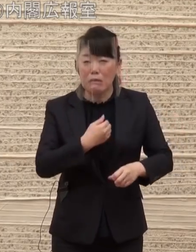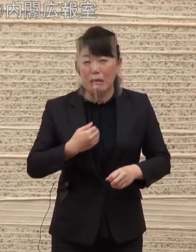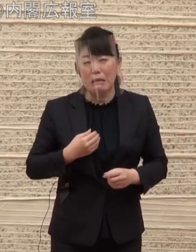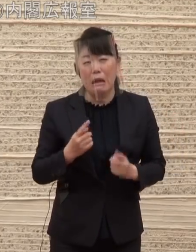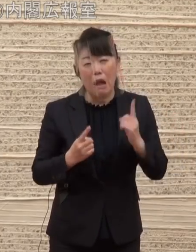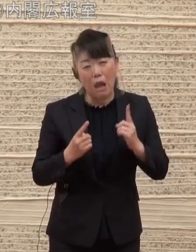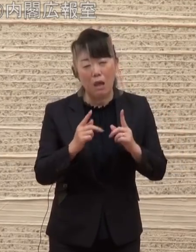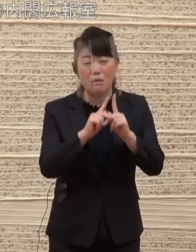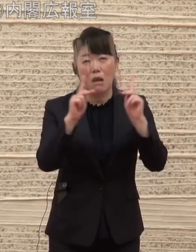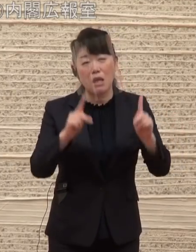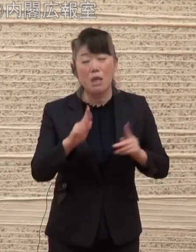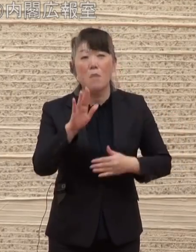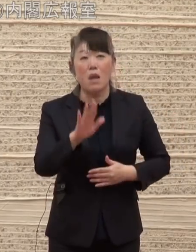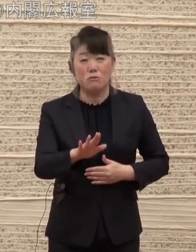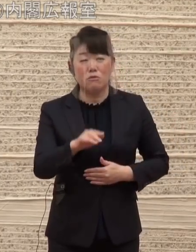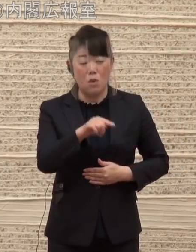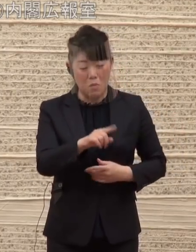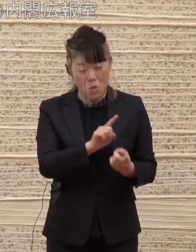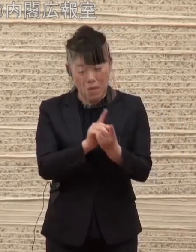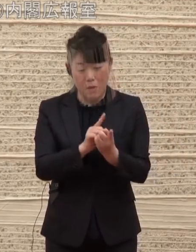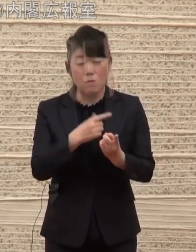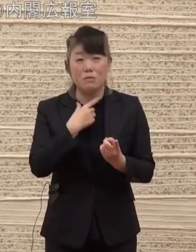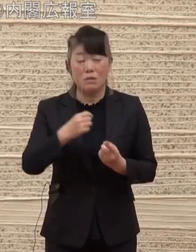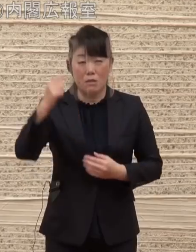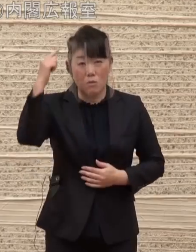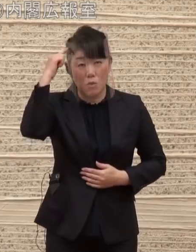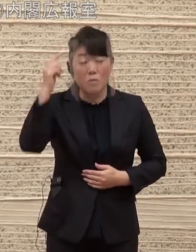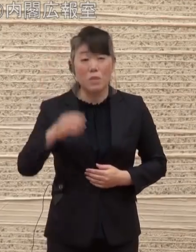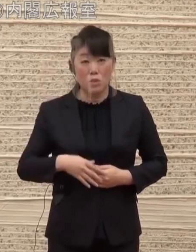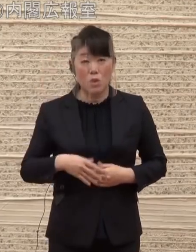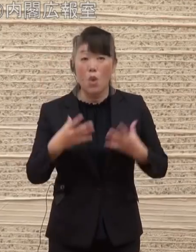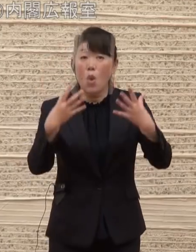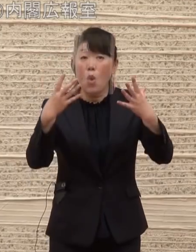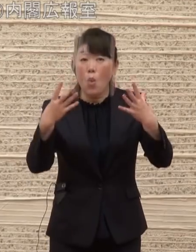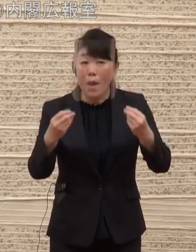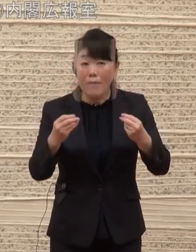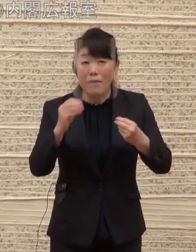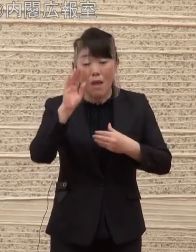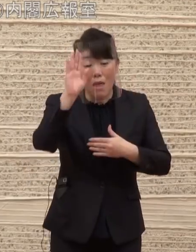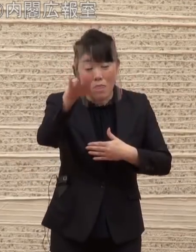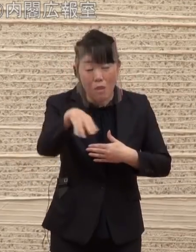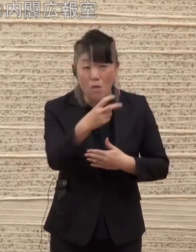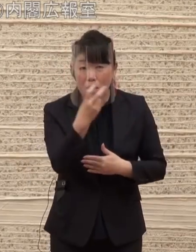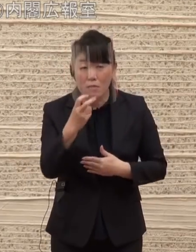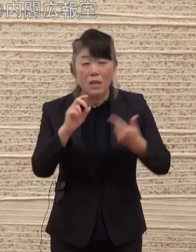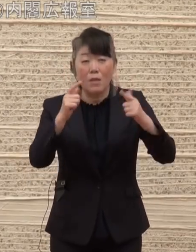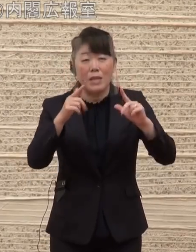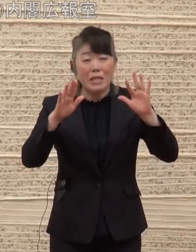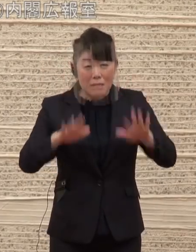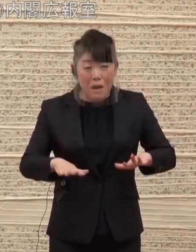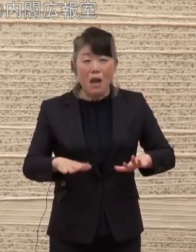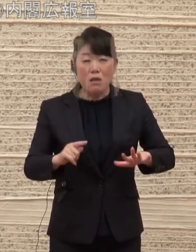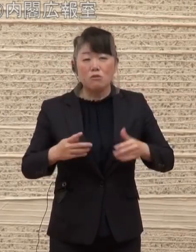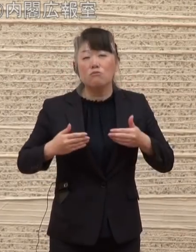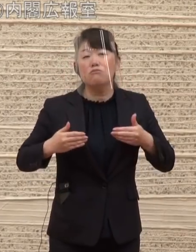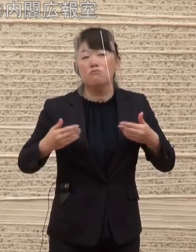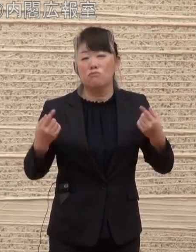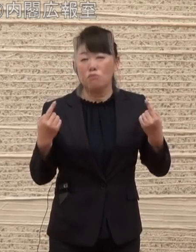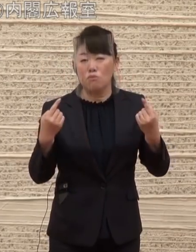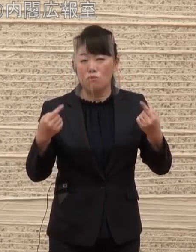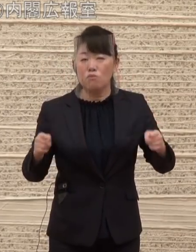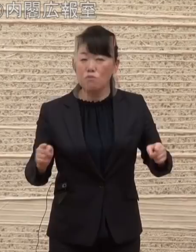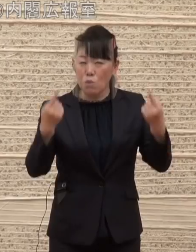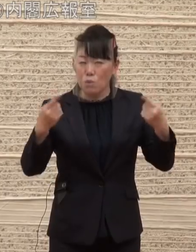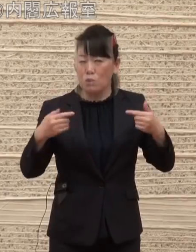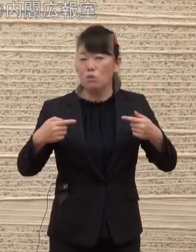そういうこともしっかりと対応していきたいこれは終わってから検証するのではなくて今まさにやっているところであります今pcr